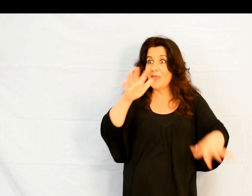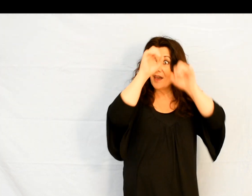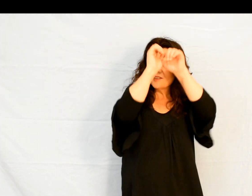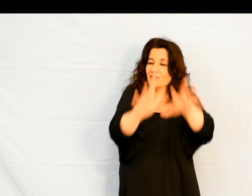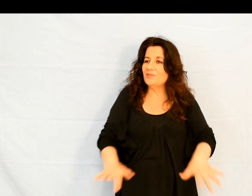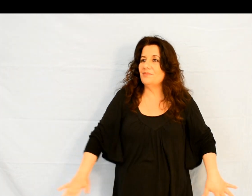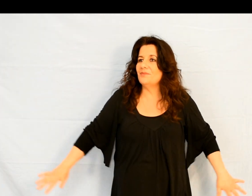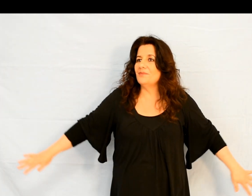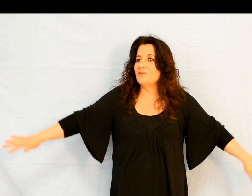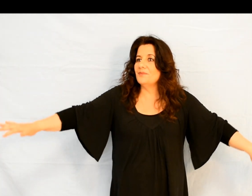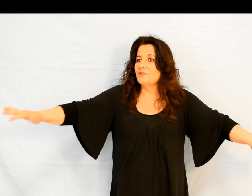elle obéit en tremblant.